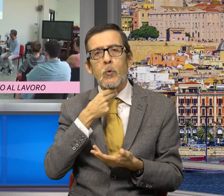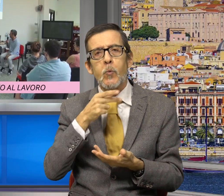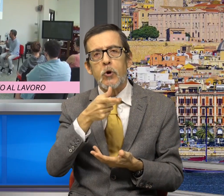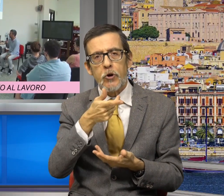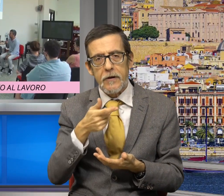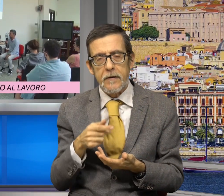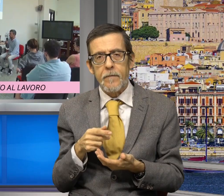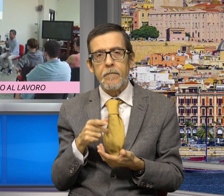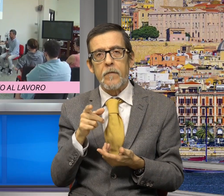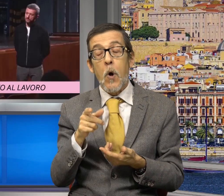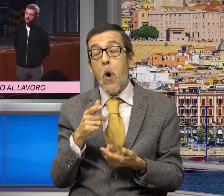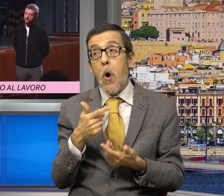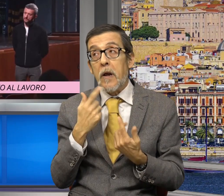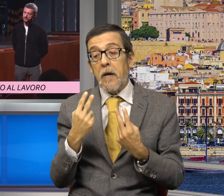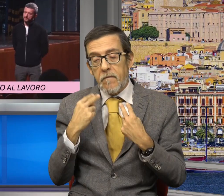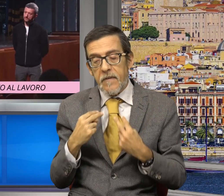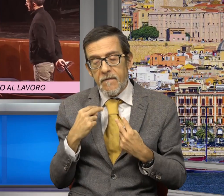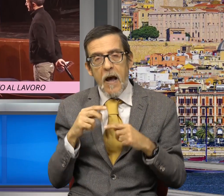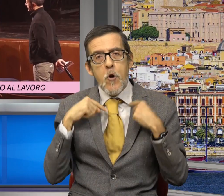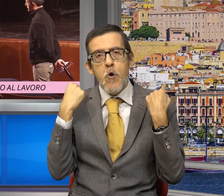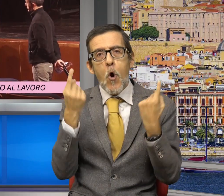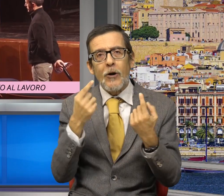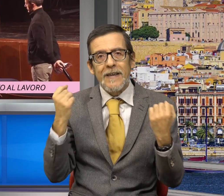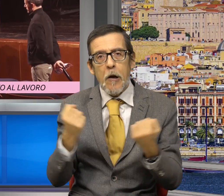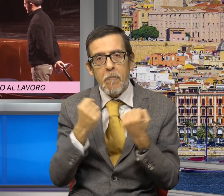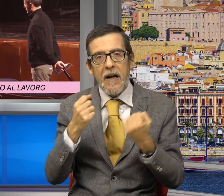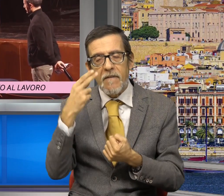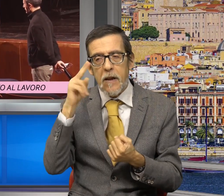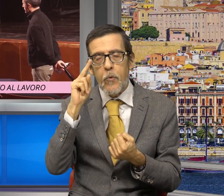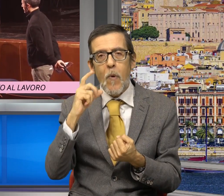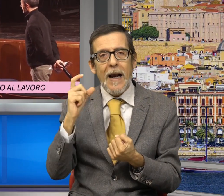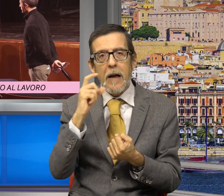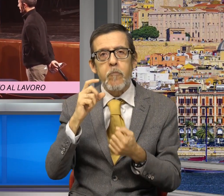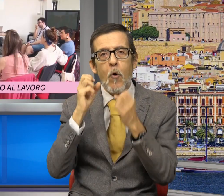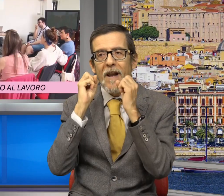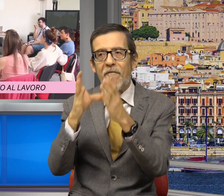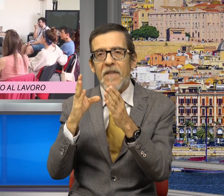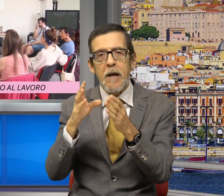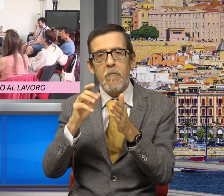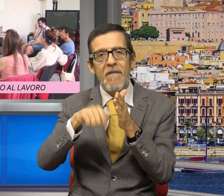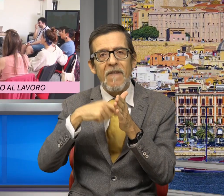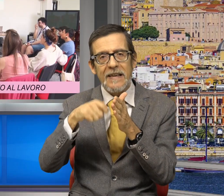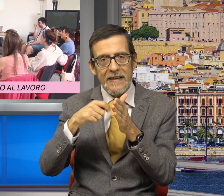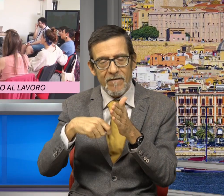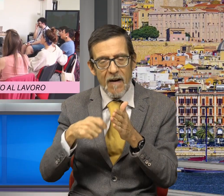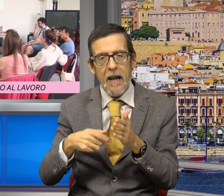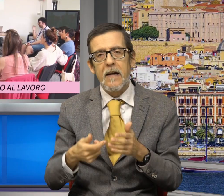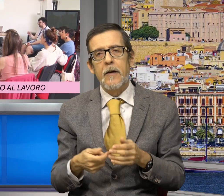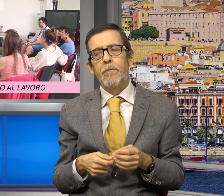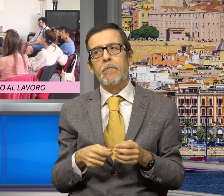apprestiamo a vivere quella che è la nostra manifestazione più importante, che è il Carbonia Film Festival, una manifestazione nata nel 1990, in